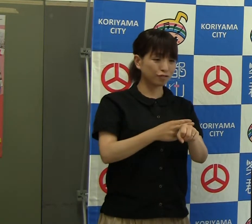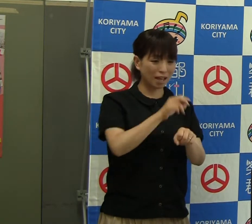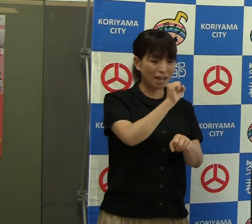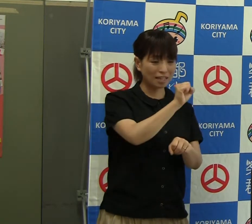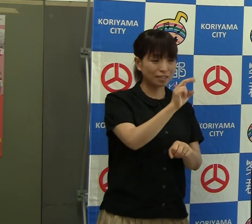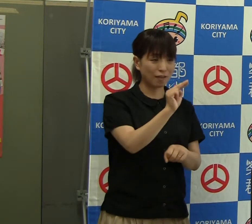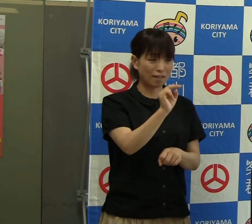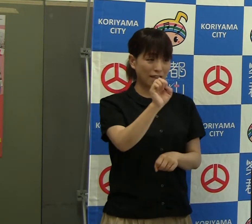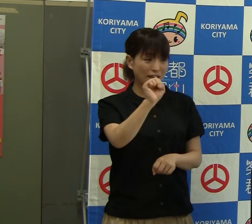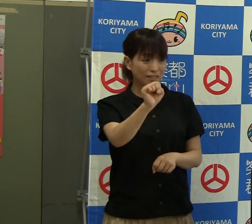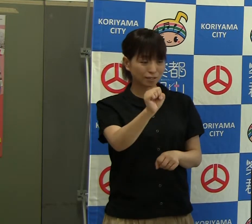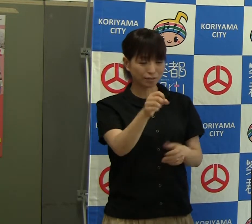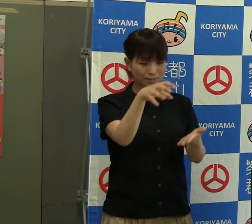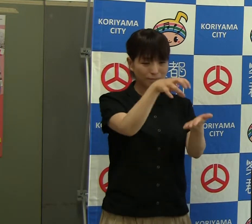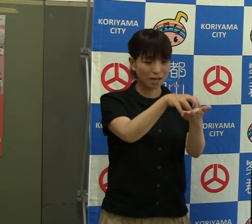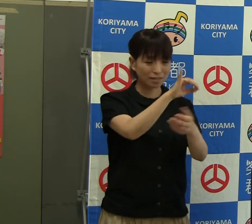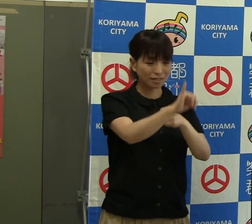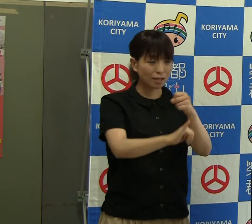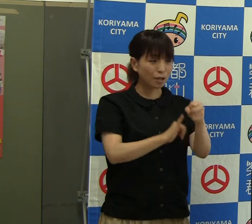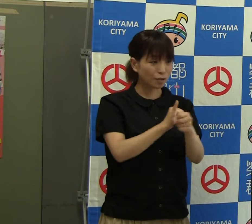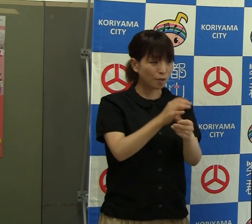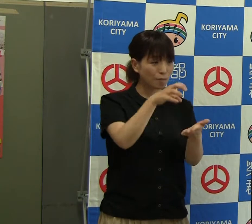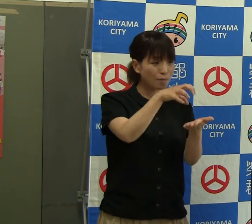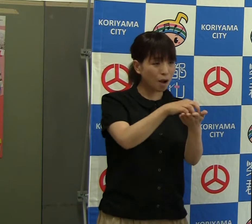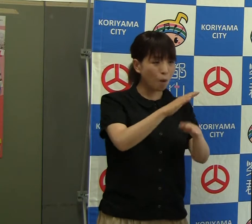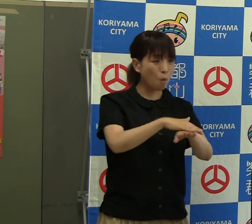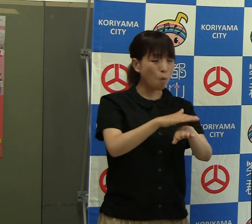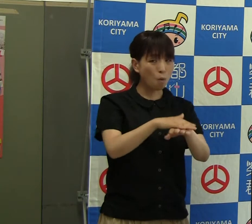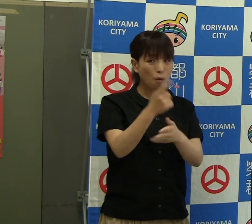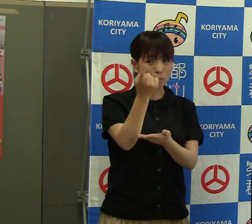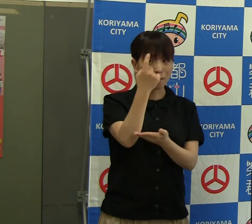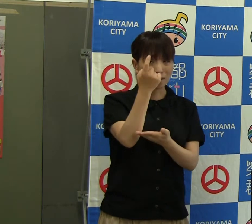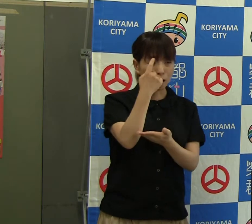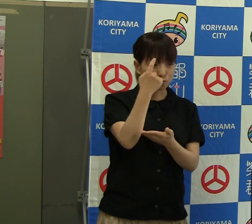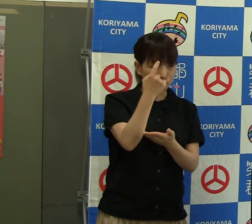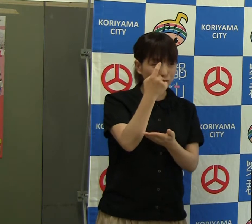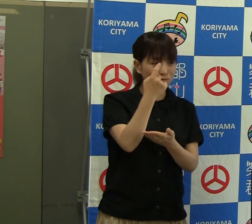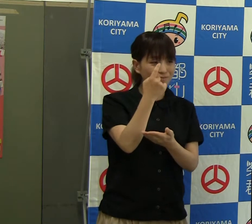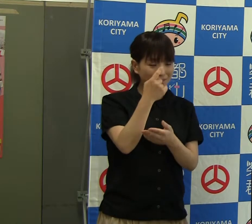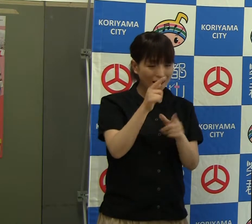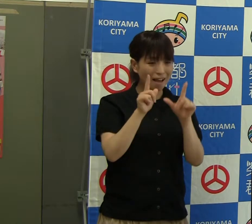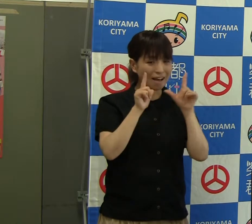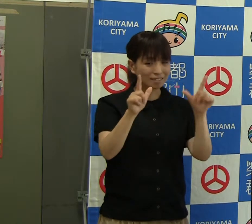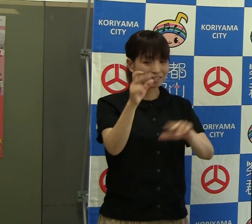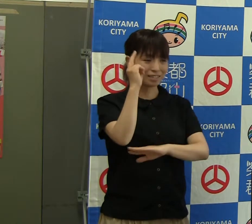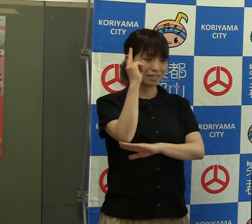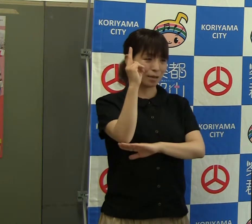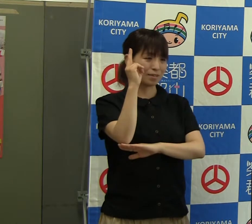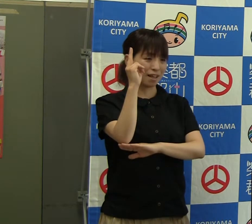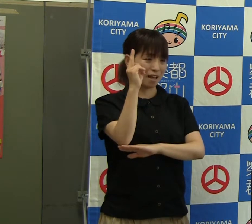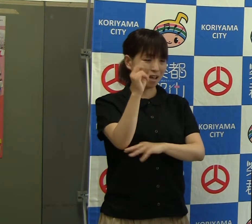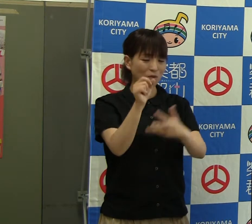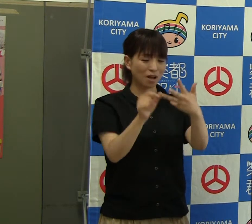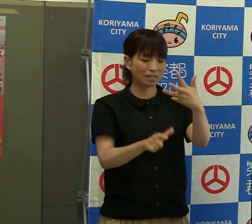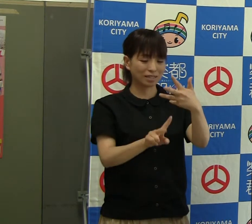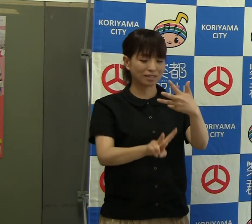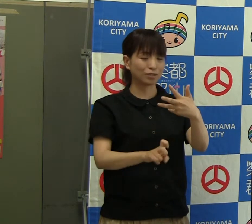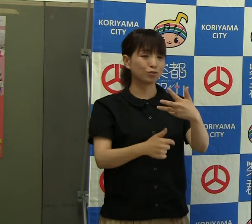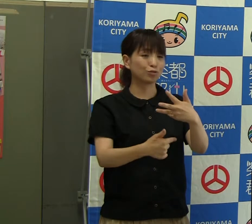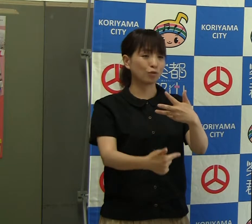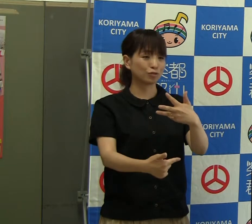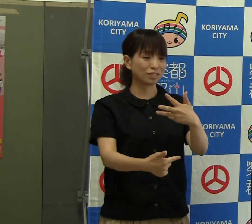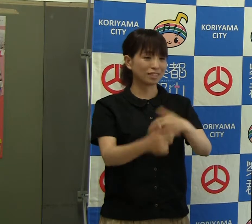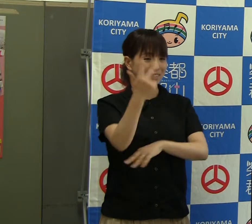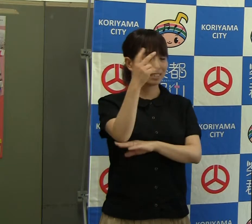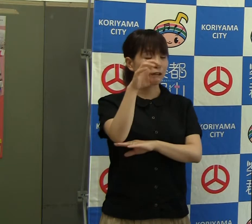をちょっと習得していただく SNS 発信セミナーを8月26日に